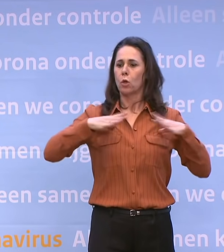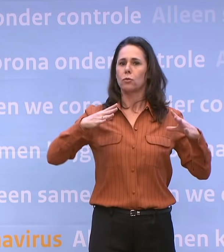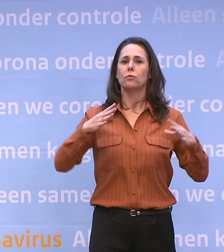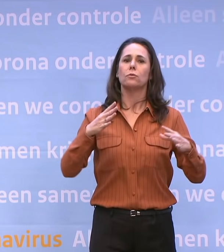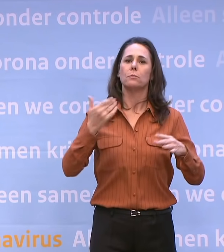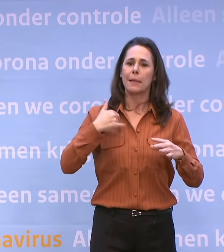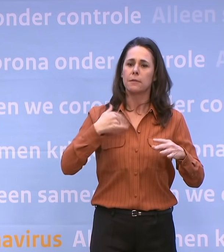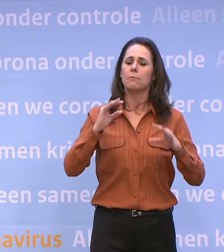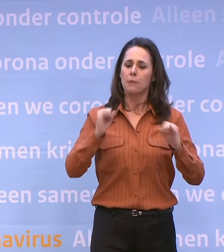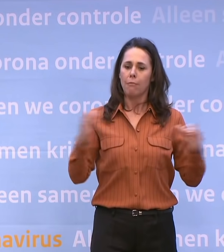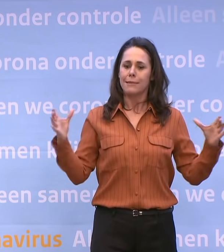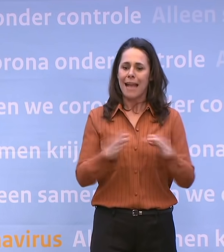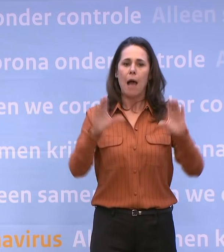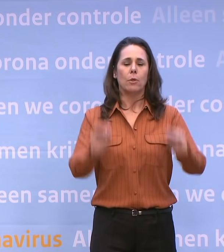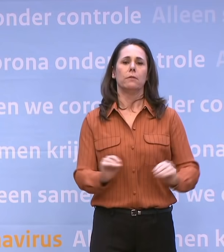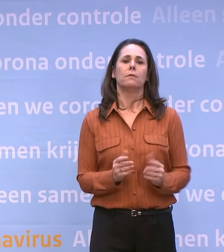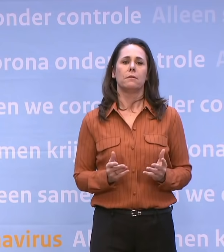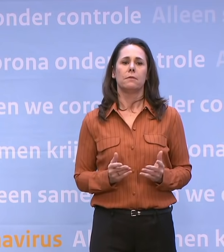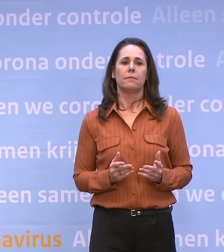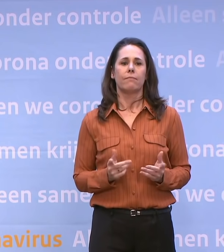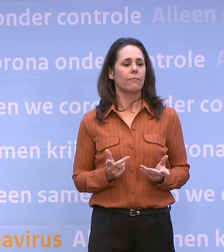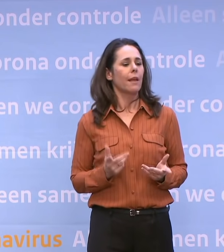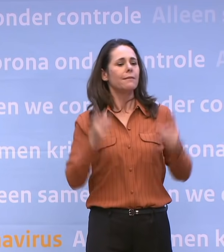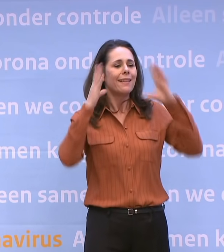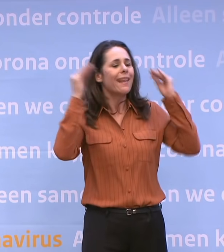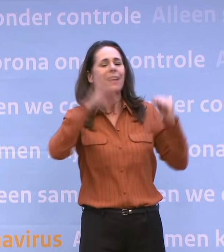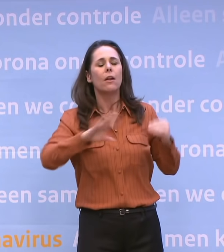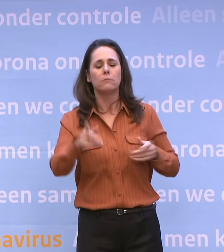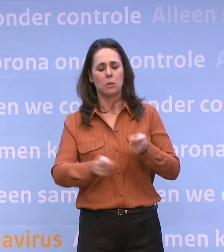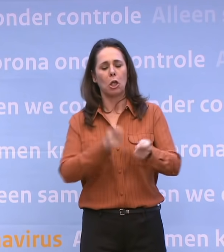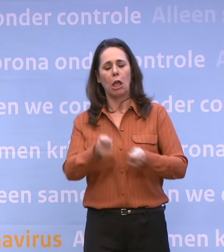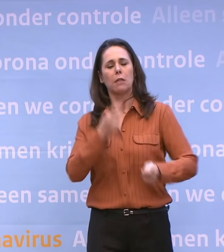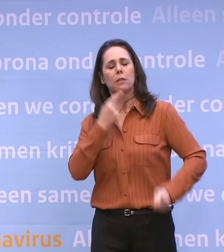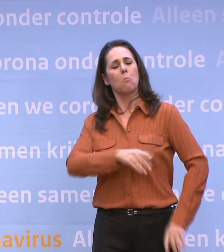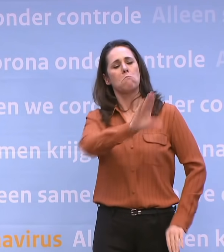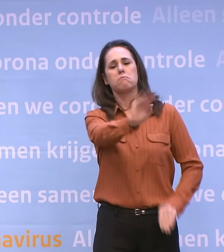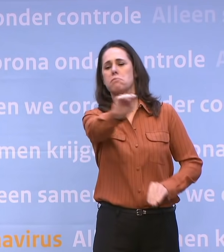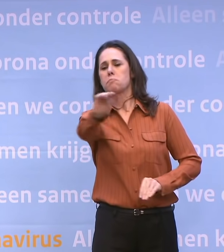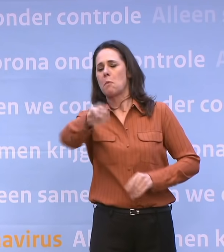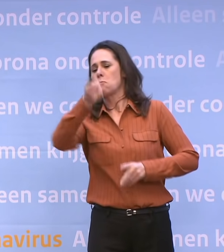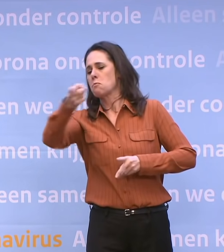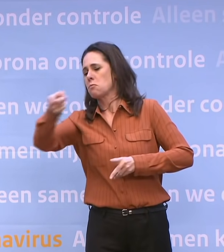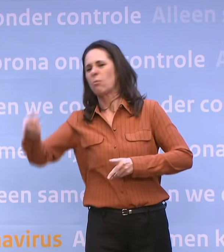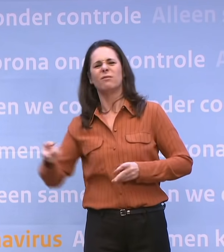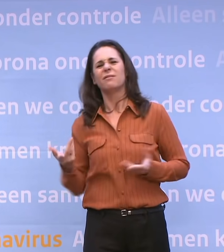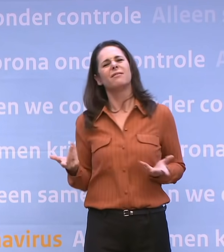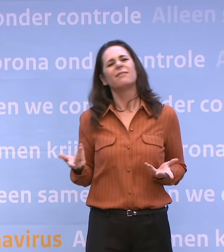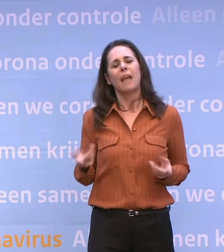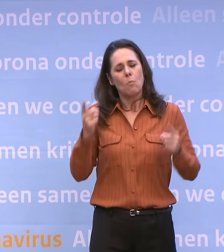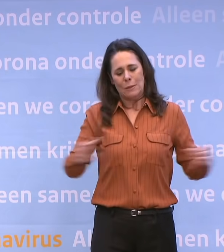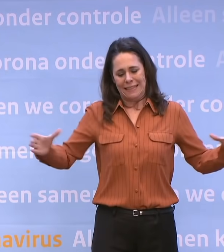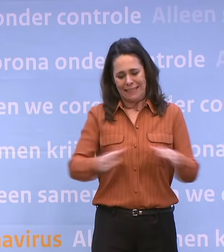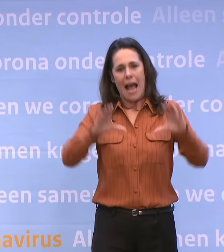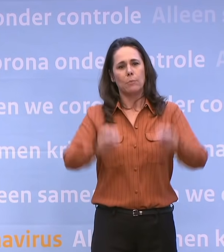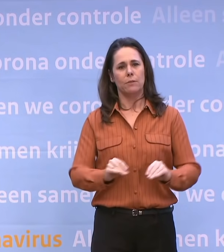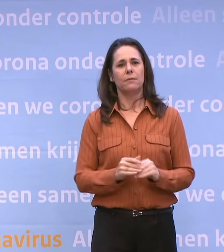alleen met z'n allen doen. Wat in Nederland niet werkt is een regering die zegt, je moet dit en je moet zus en et cetera. Dat doe je met z'n allen. En